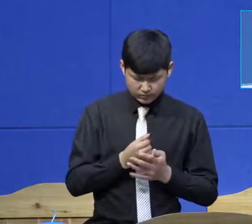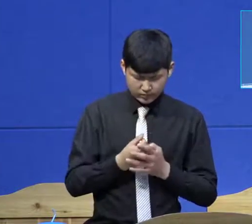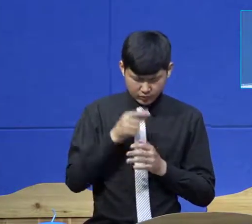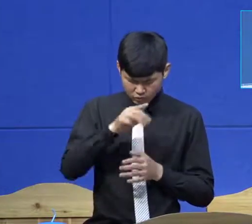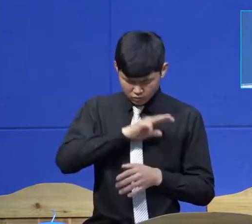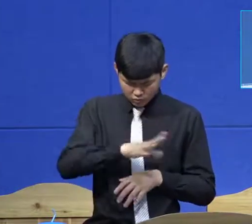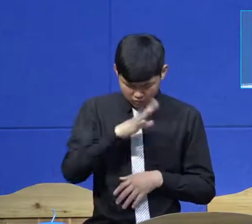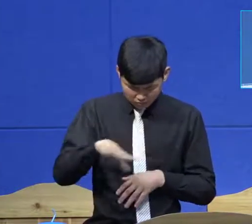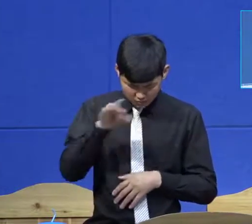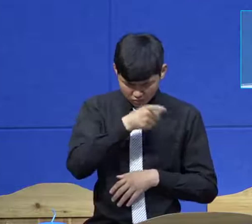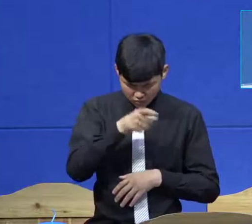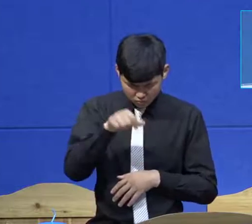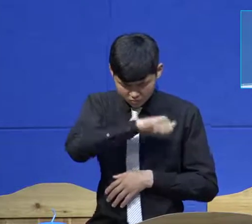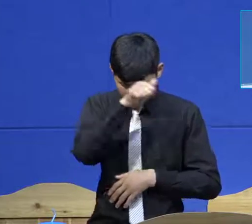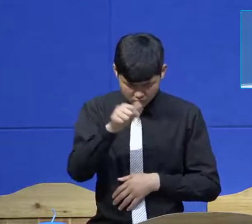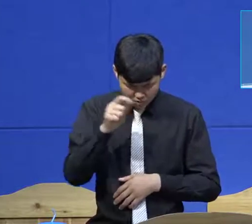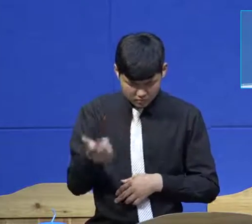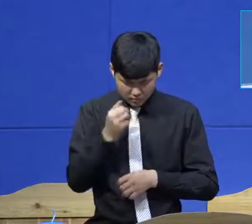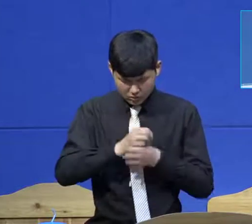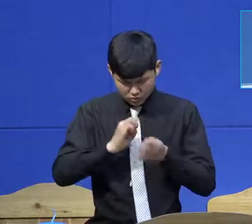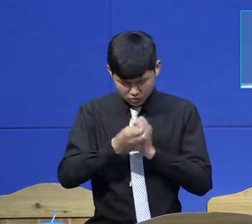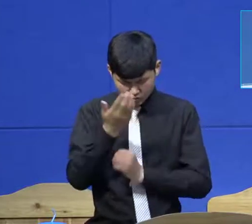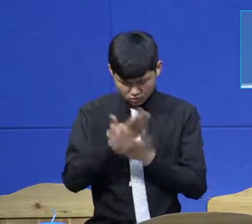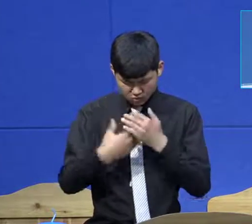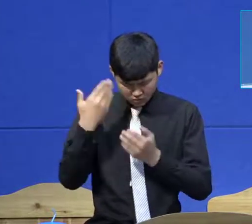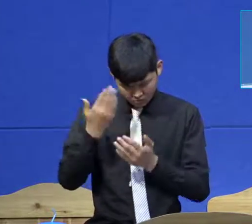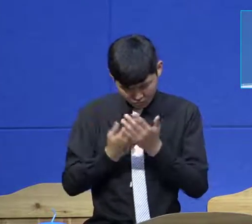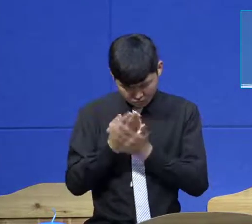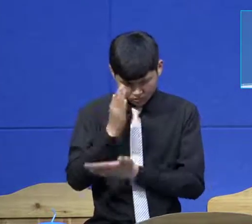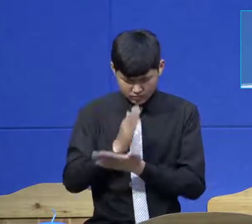үүний төлөө бидний хүн нэг болгоныг эрхмээр хэрэгжилж өгнөөг танаас гуйж байна.